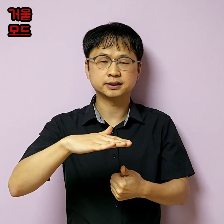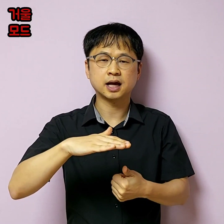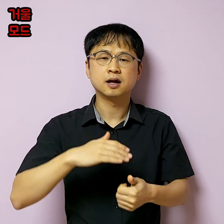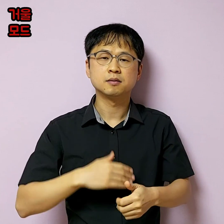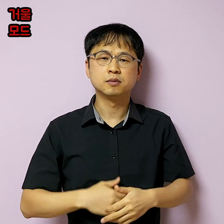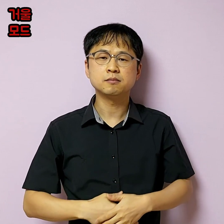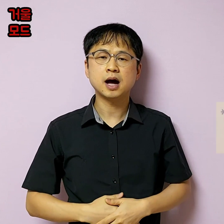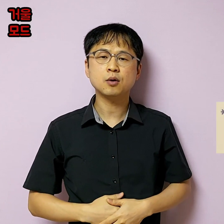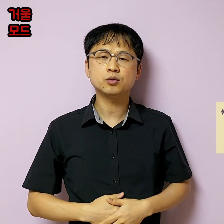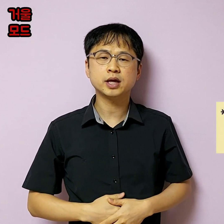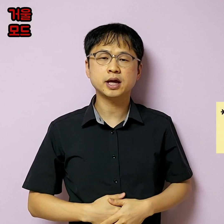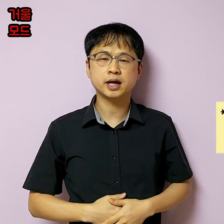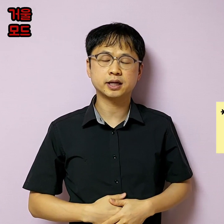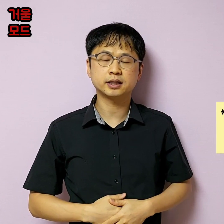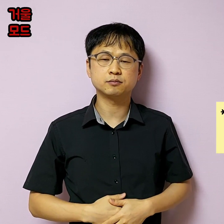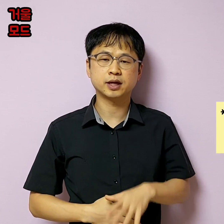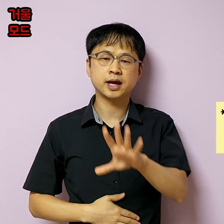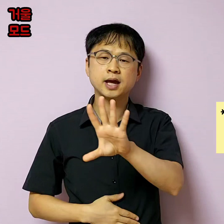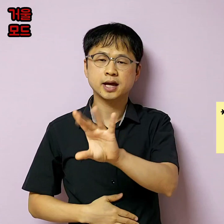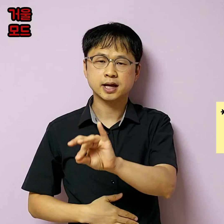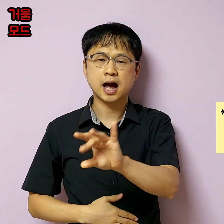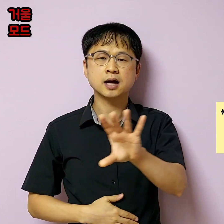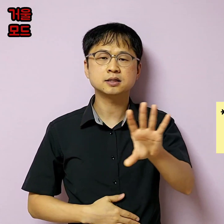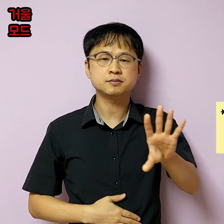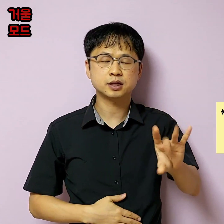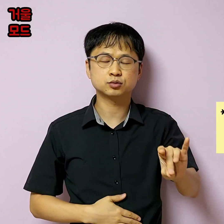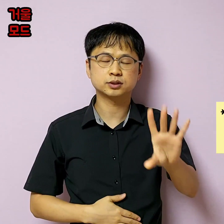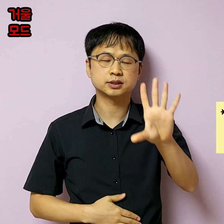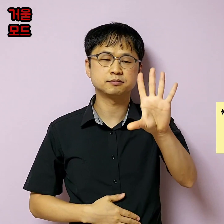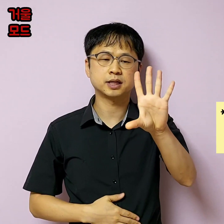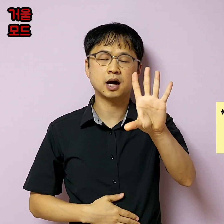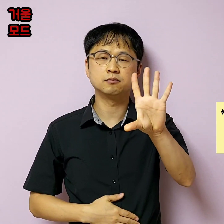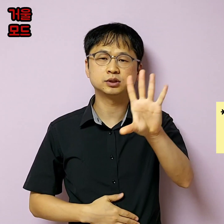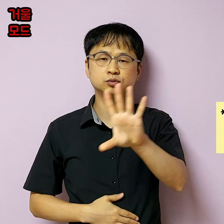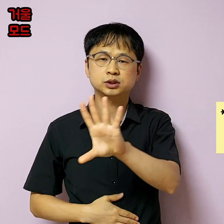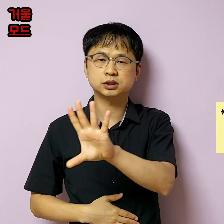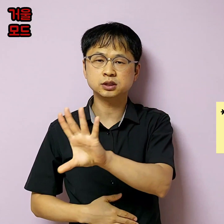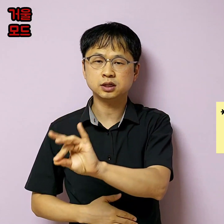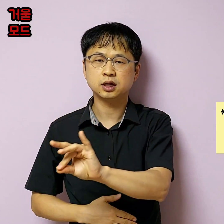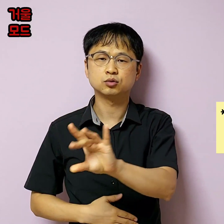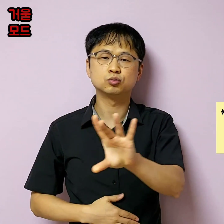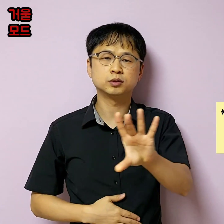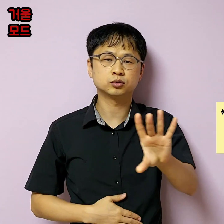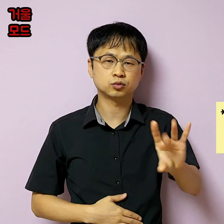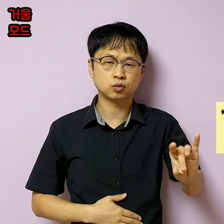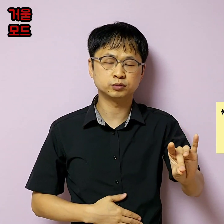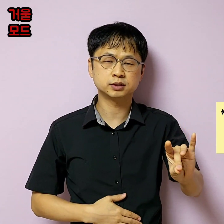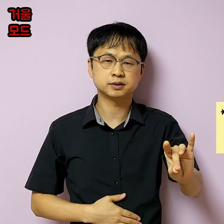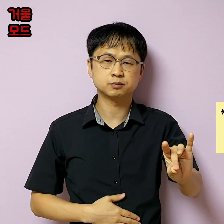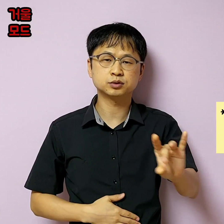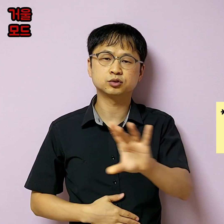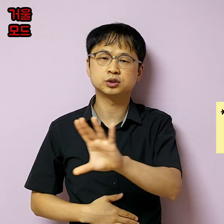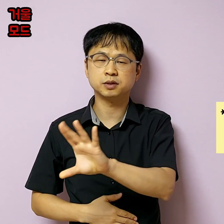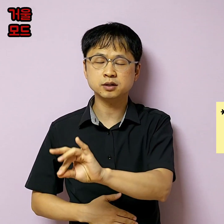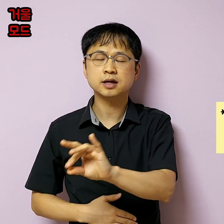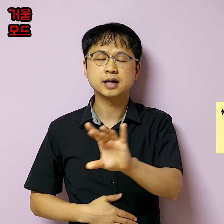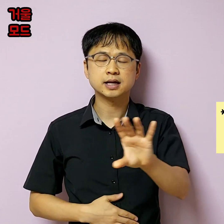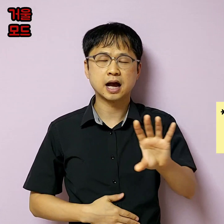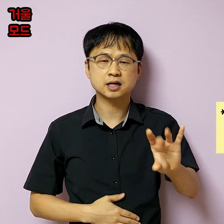빠지다. 뭐뭐 하곤 해 했기 때문에 가끔이라는 수어 썼습니다. 엄지중지를 2번 정도 움직이면서 붙여주시면